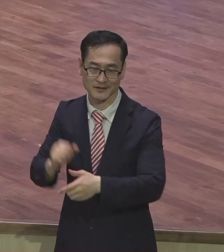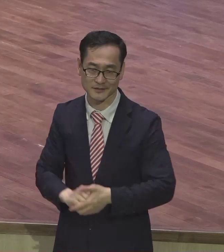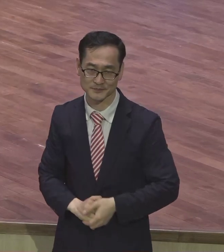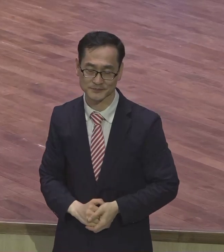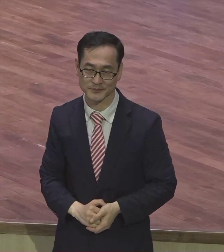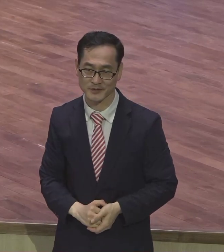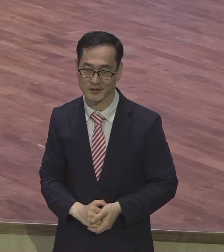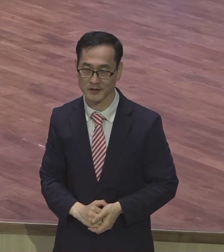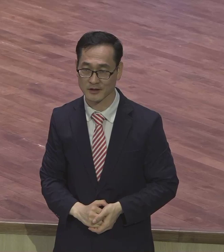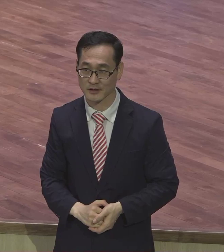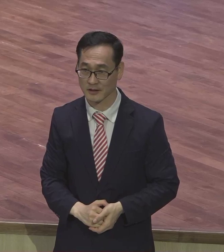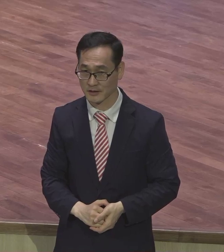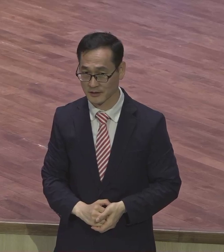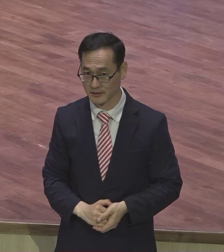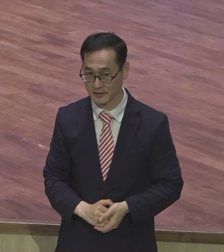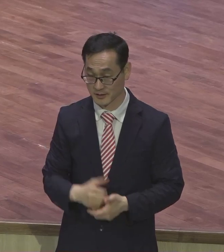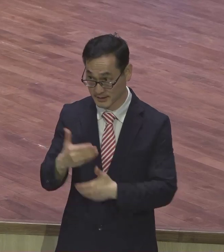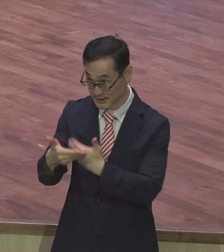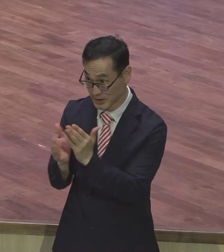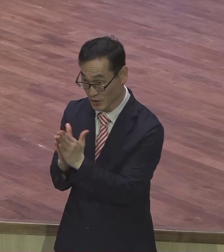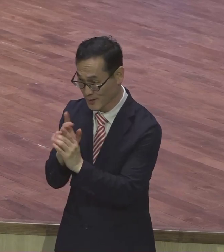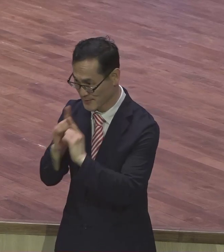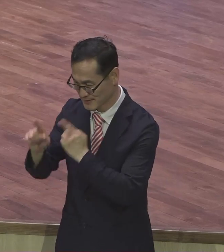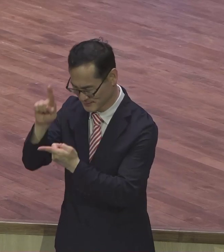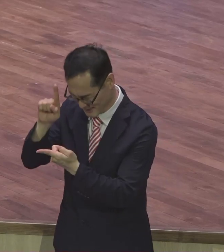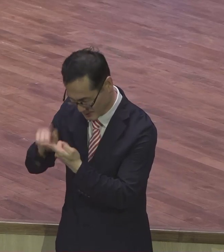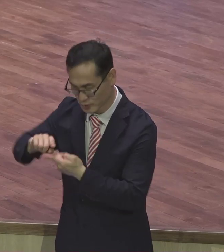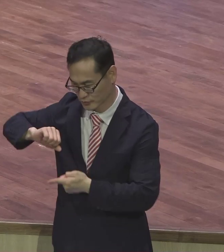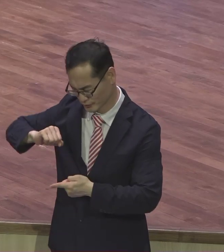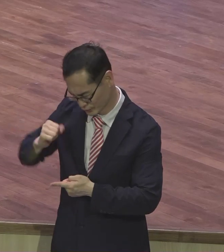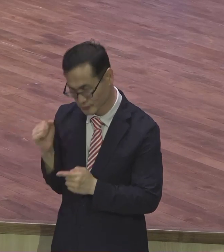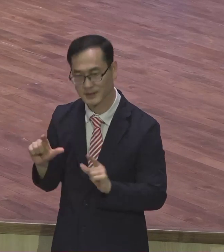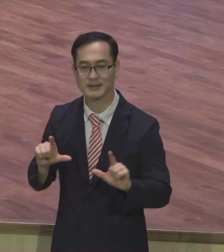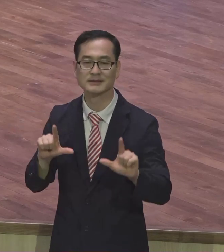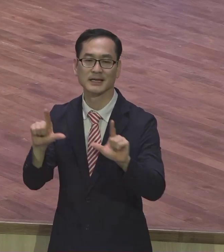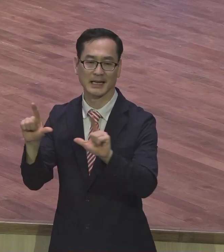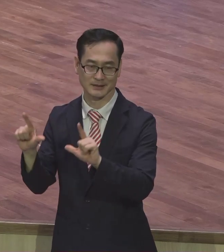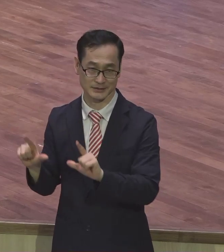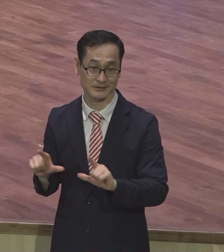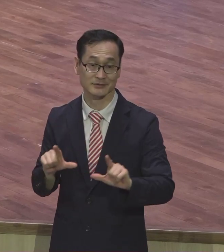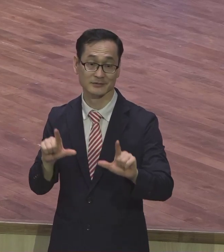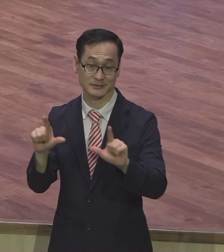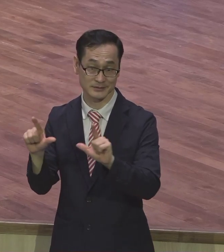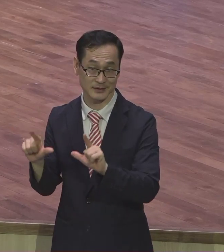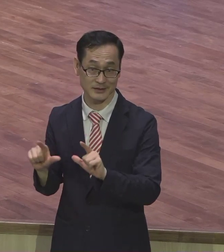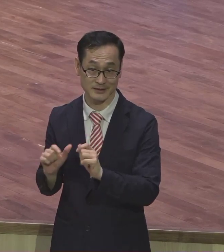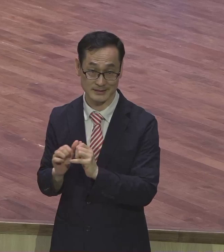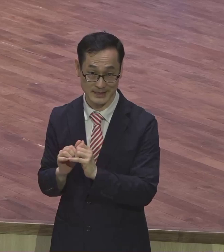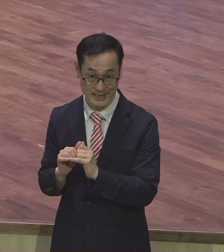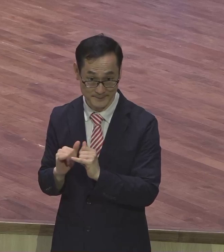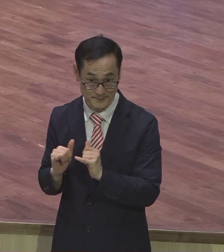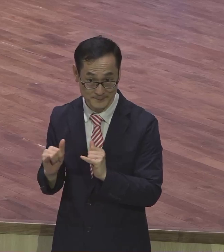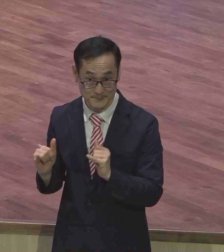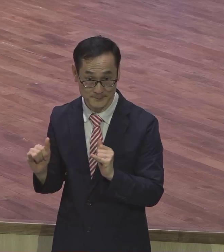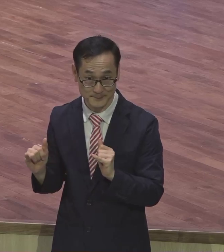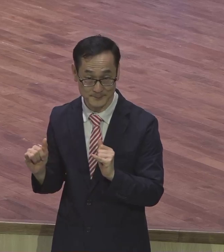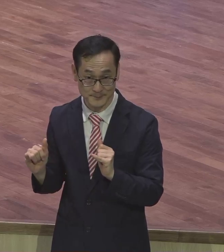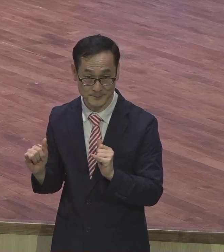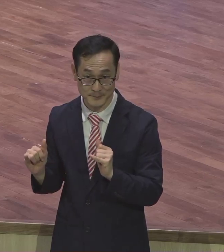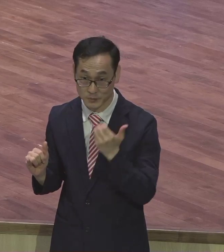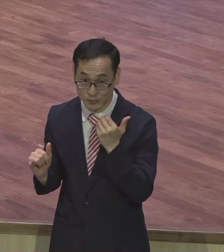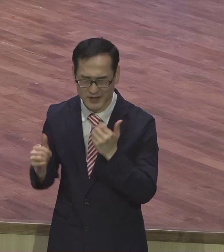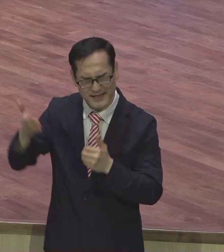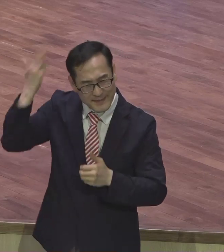성경대로 산다 누구보다도 성경대로 산다 자부하는 사람들이 당시 유대인들이었어요